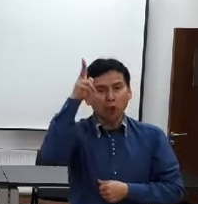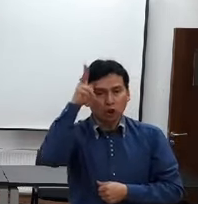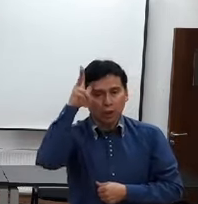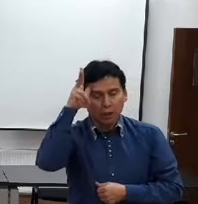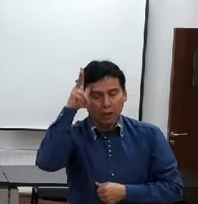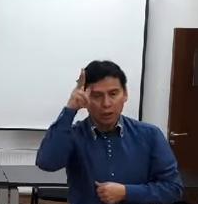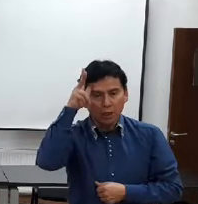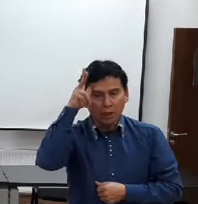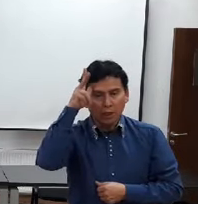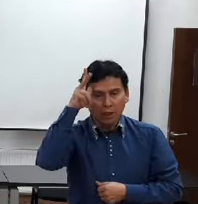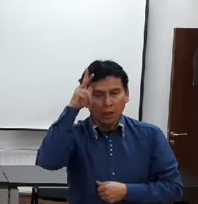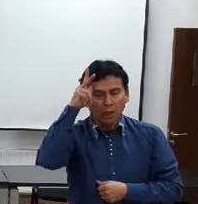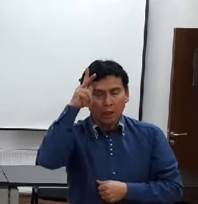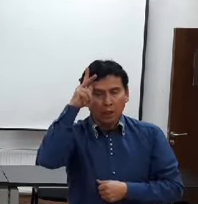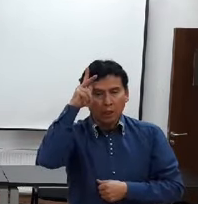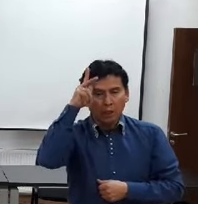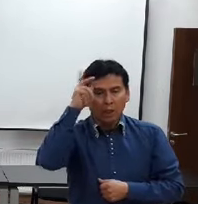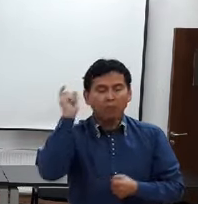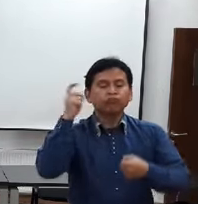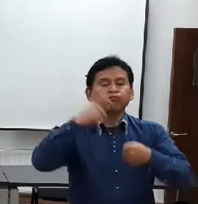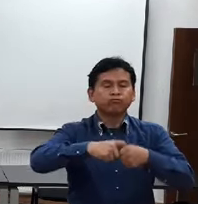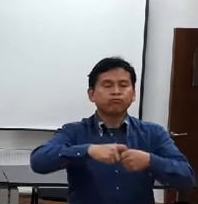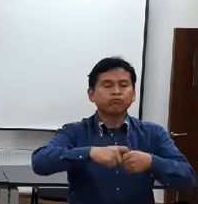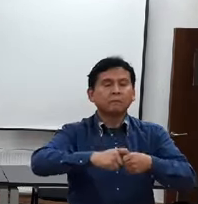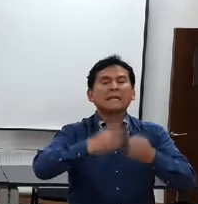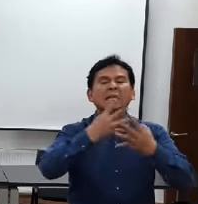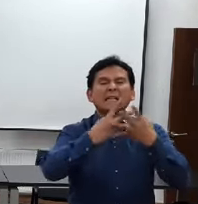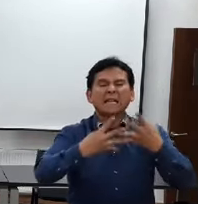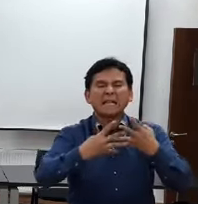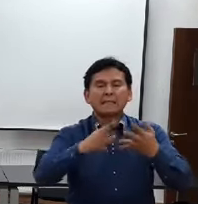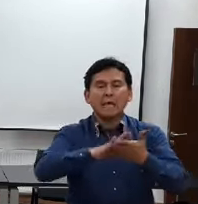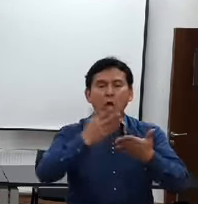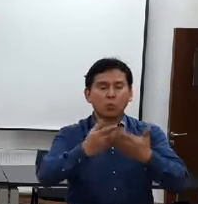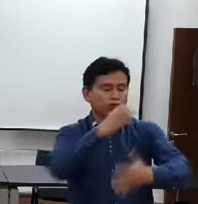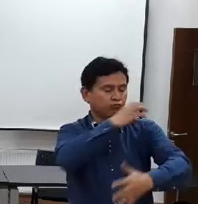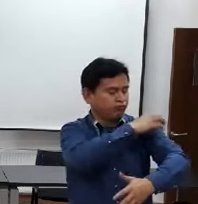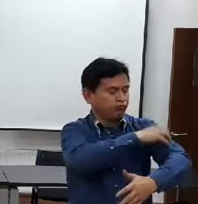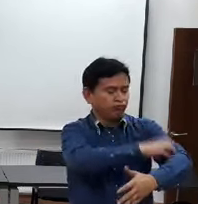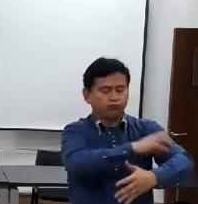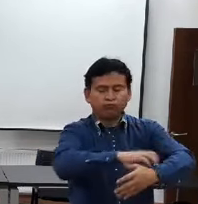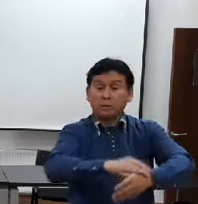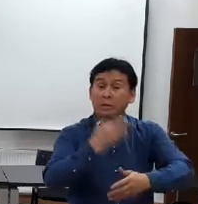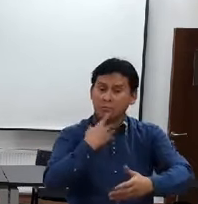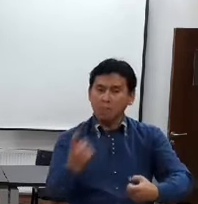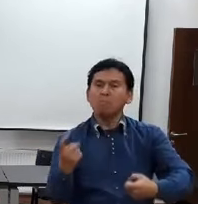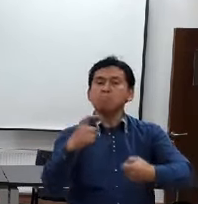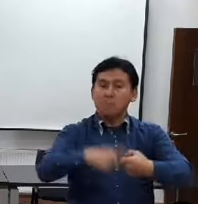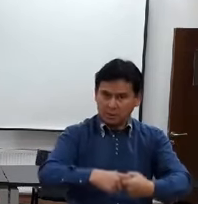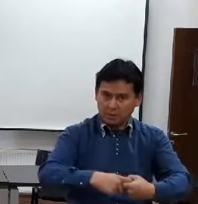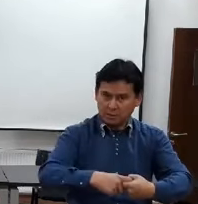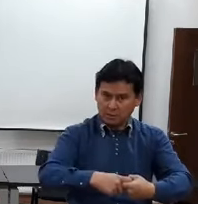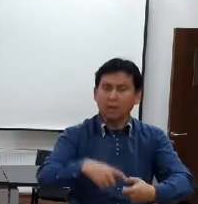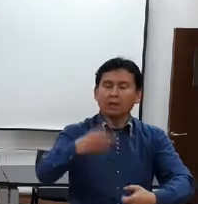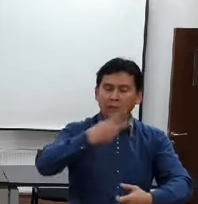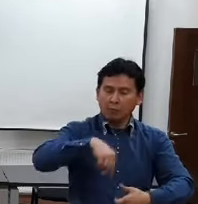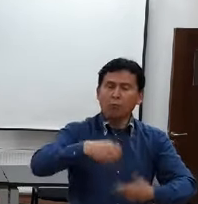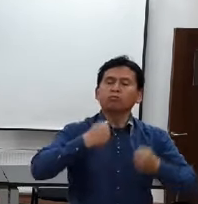es parte de la red hospitalaria nacional de establecimientos autogestionados de alta complejidad y estamos